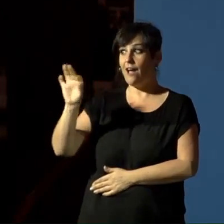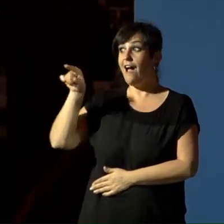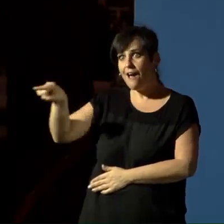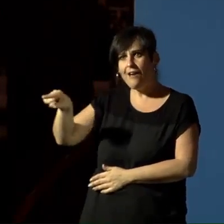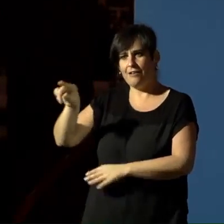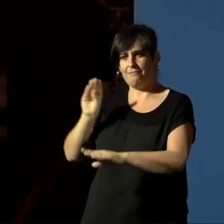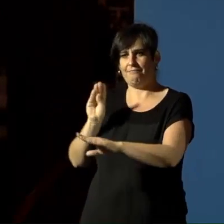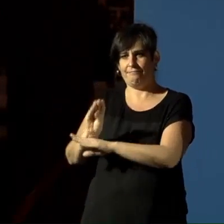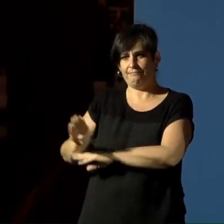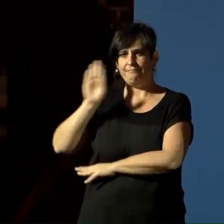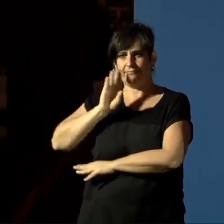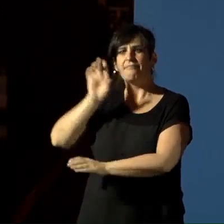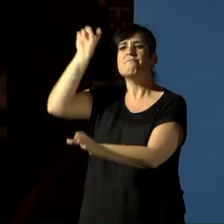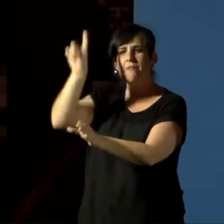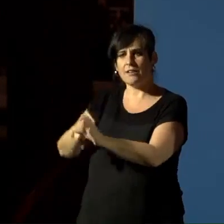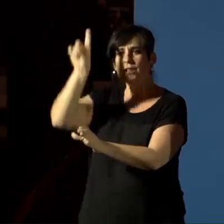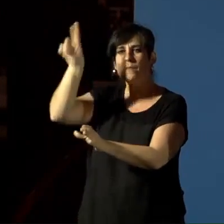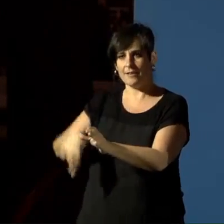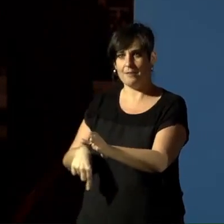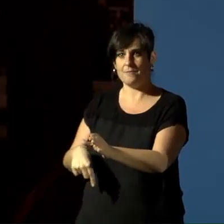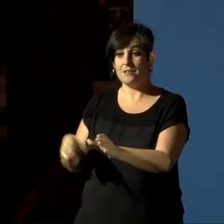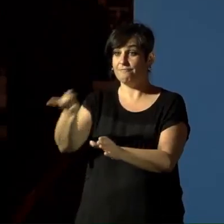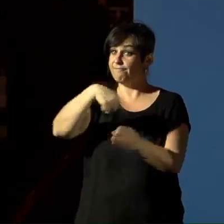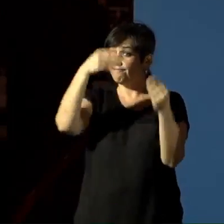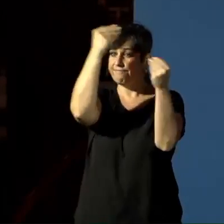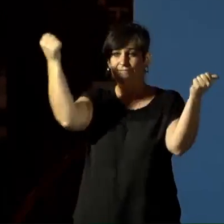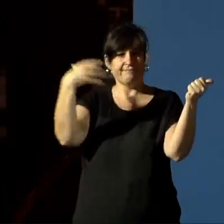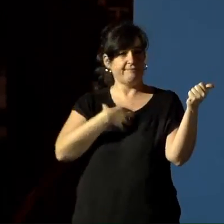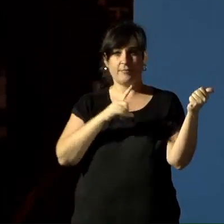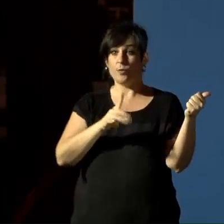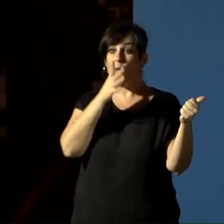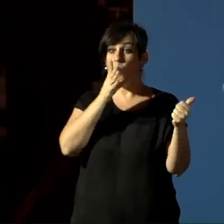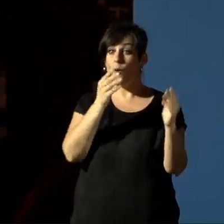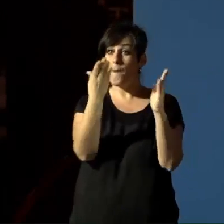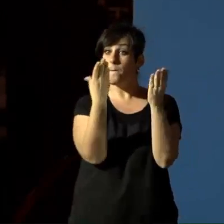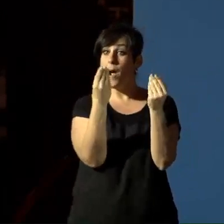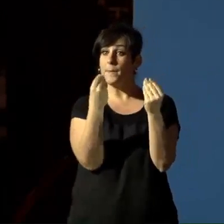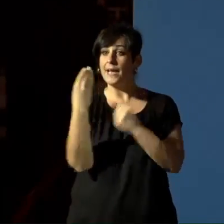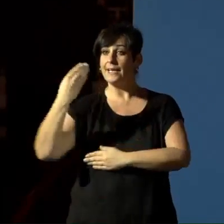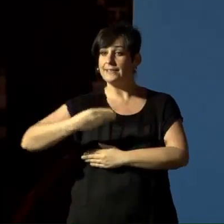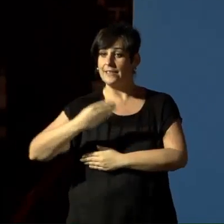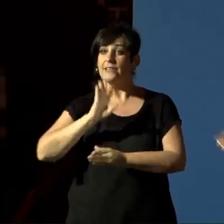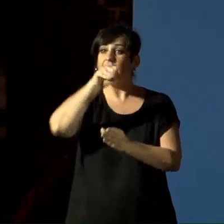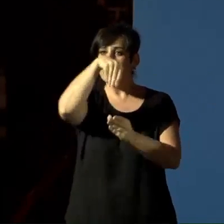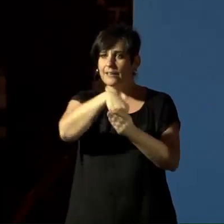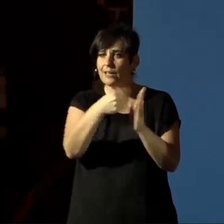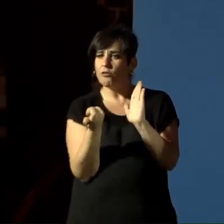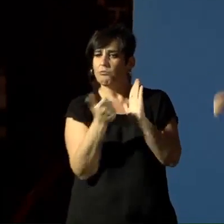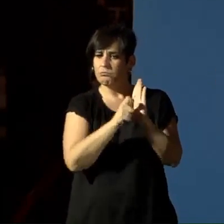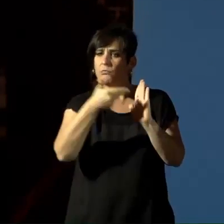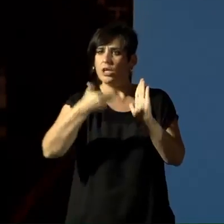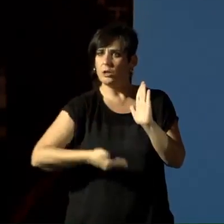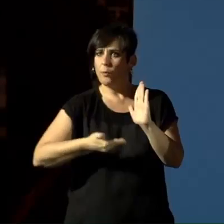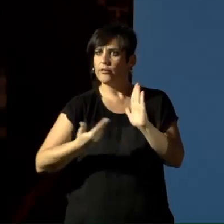financiación irregular do Partido Popular. Non esquezamos que nos papéis de Bárcenas unha cuantía sustanciosa da